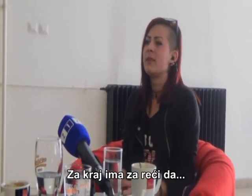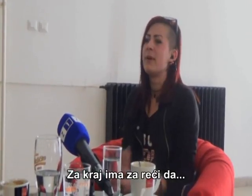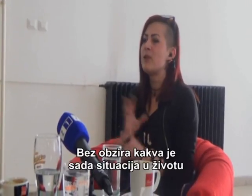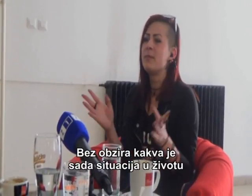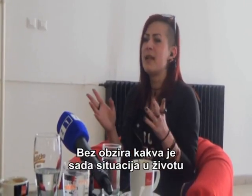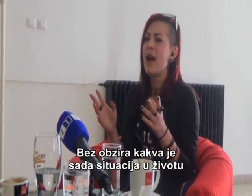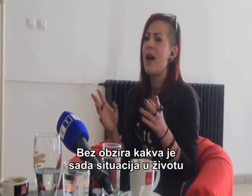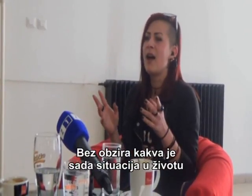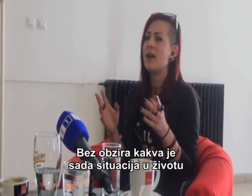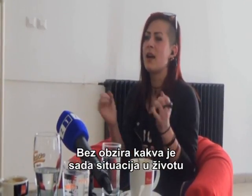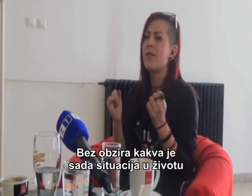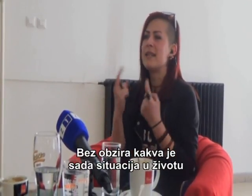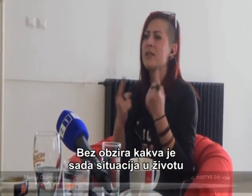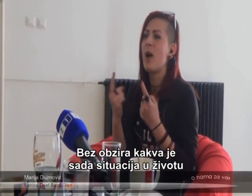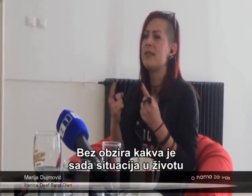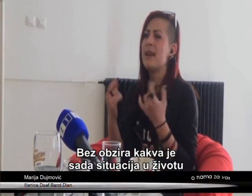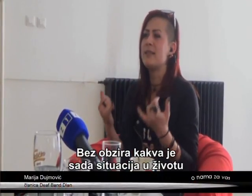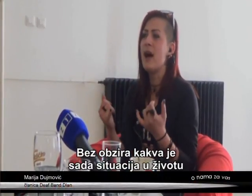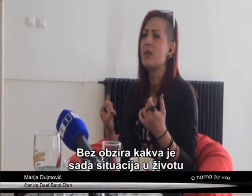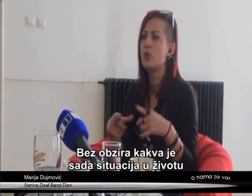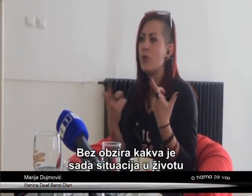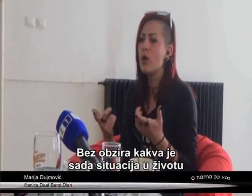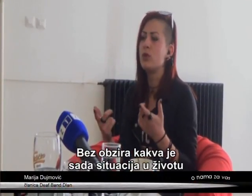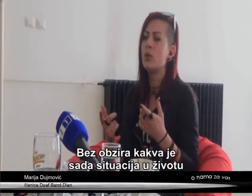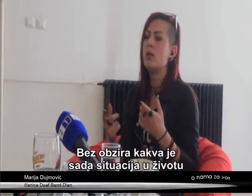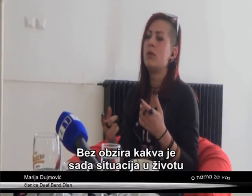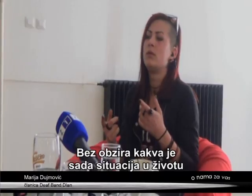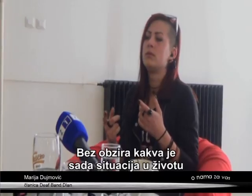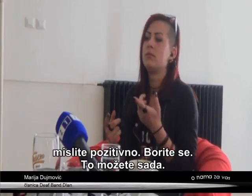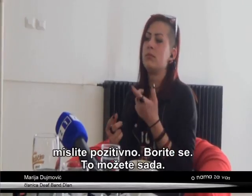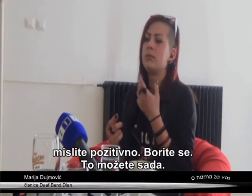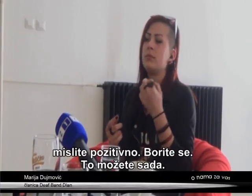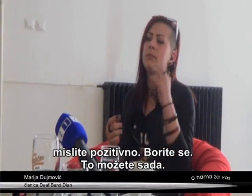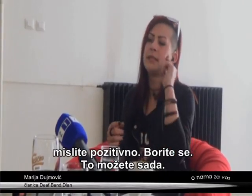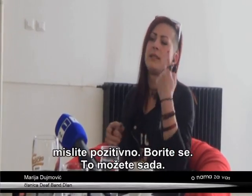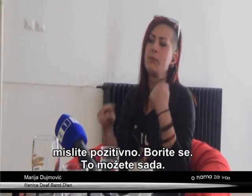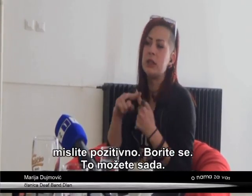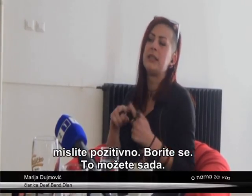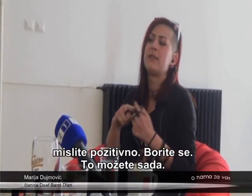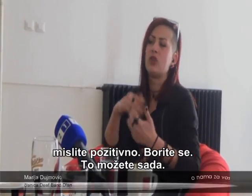bez obzira kakva je situacija sada u životu, mislite pozitivno i